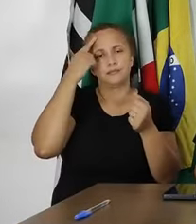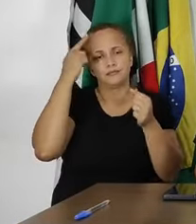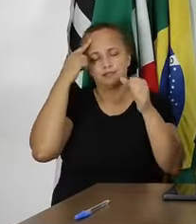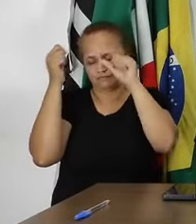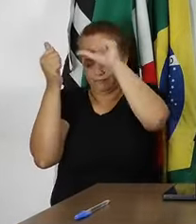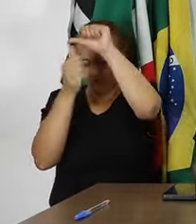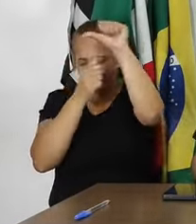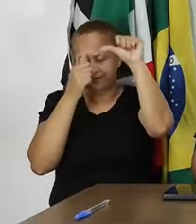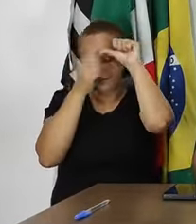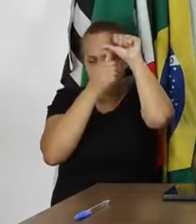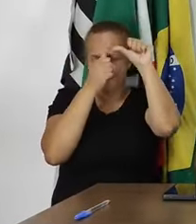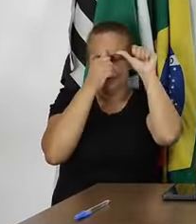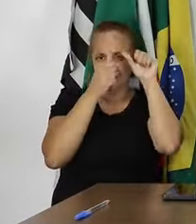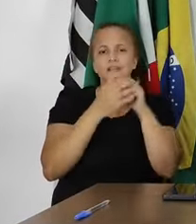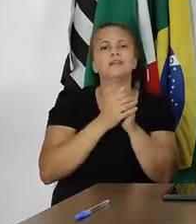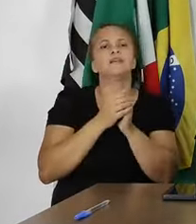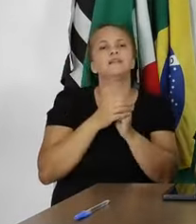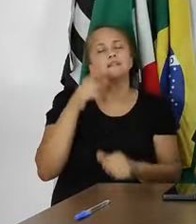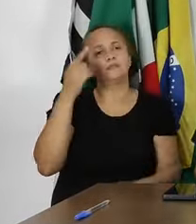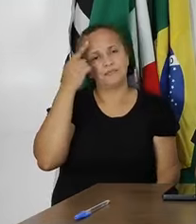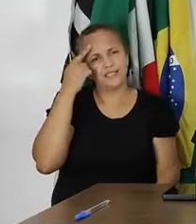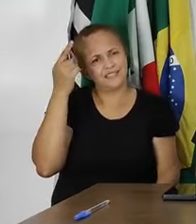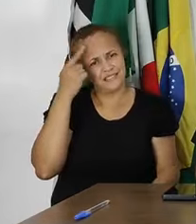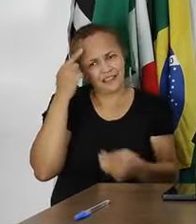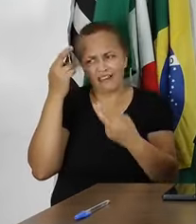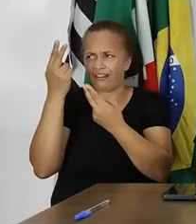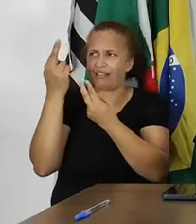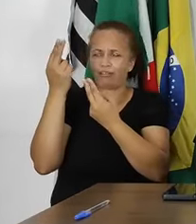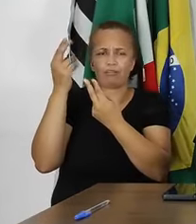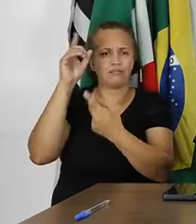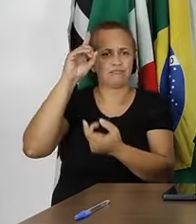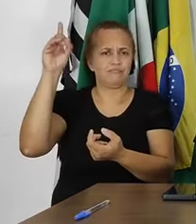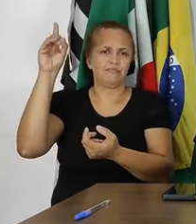pela palavra e pensar como Deus pensa.